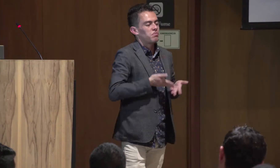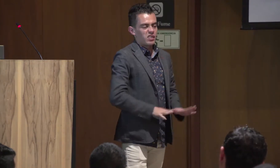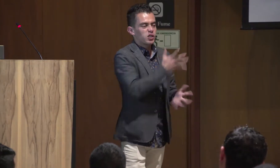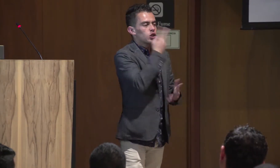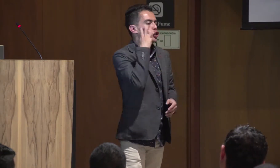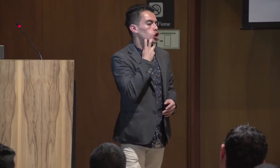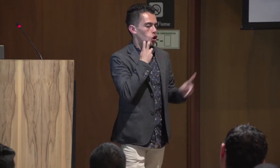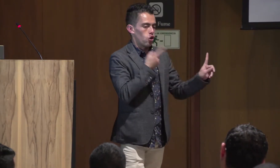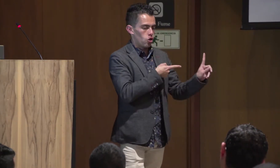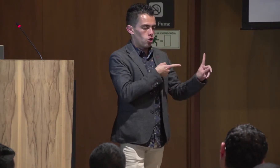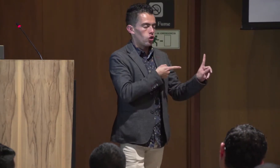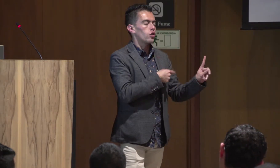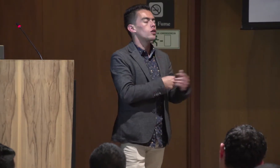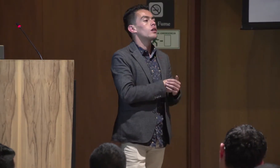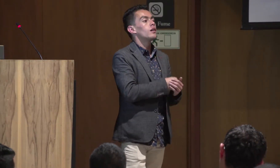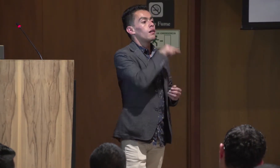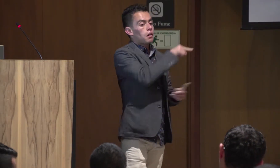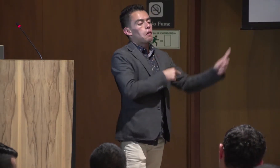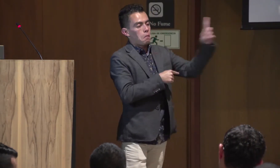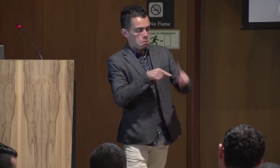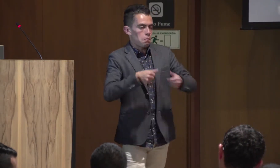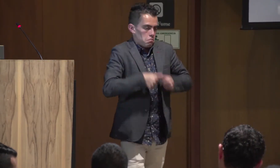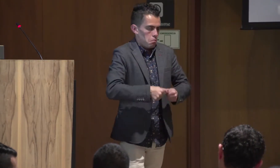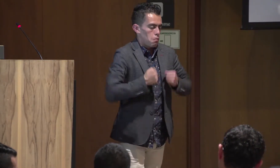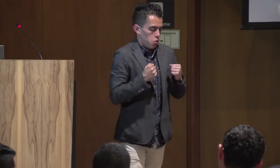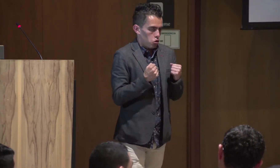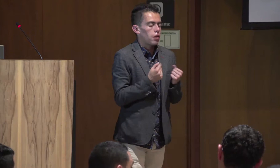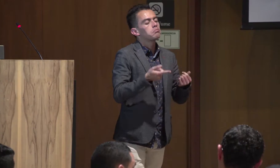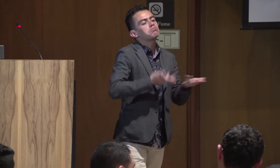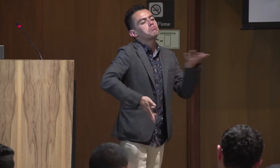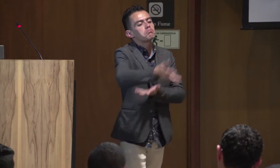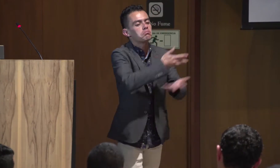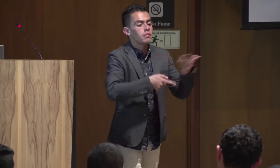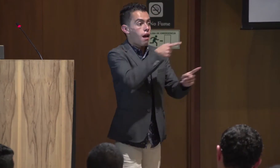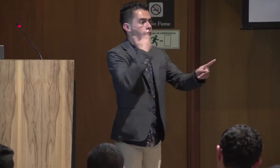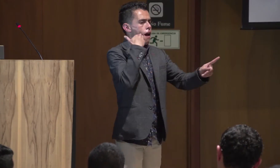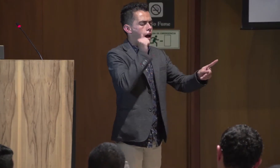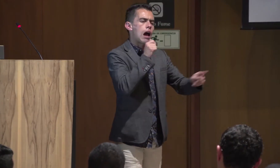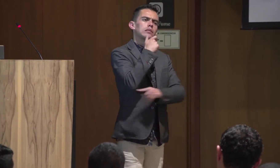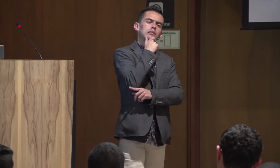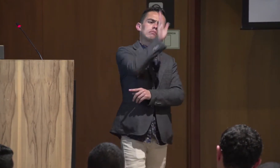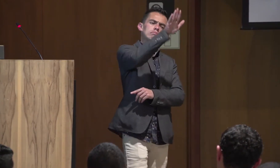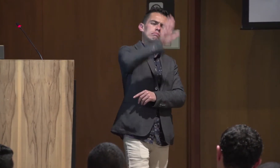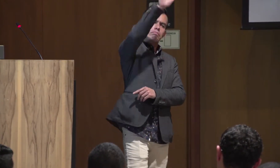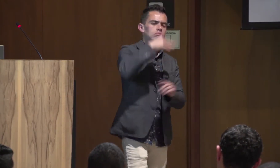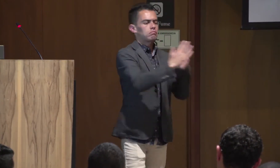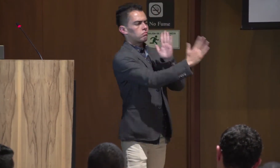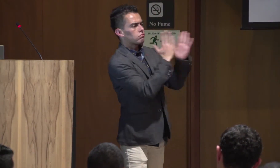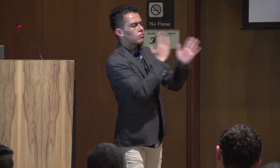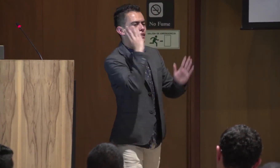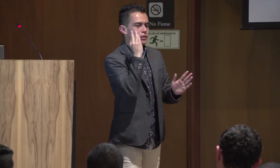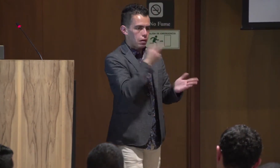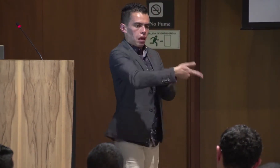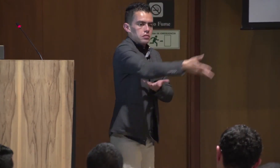una mujer sorda, que nace en el Chocó y vino, participó, que ahorita está residiendo activamente aquí en Bogotá,